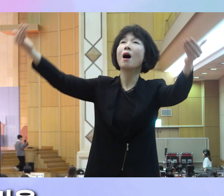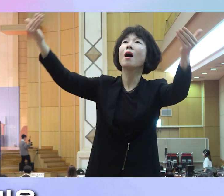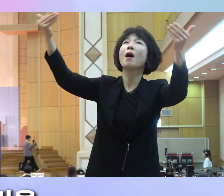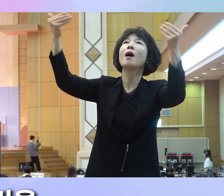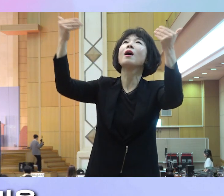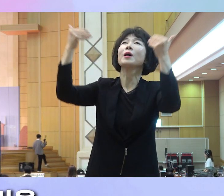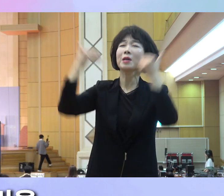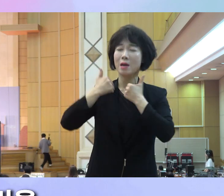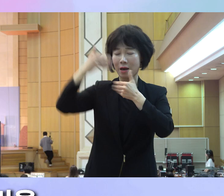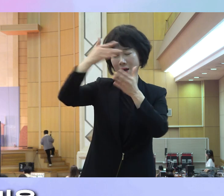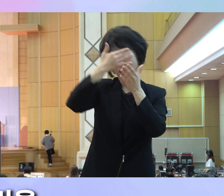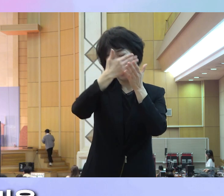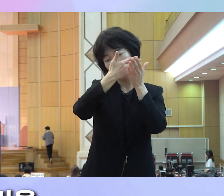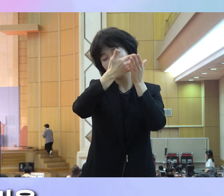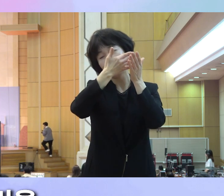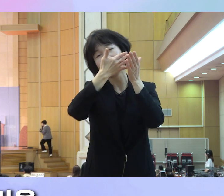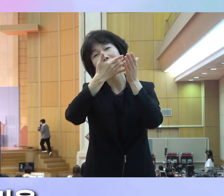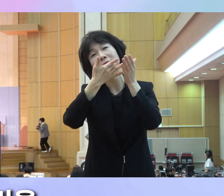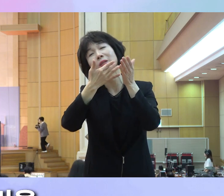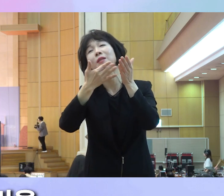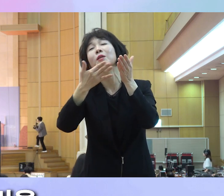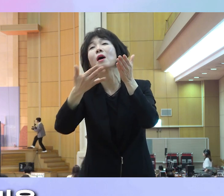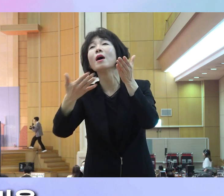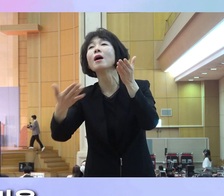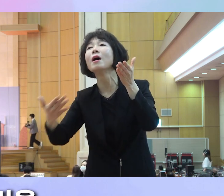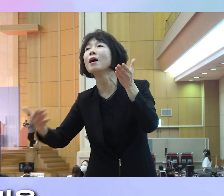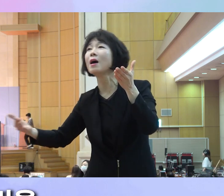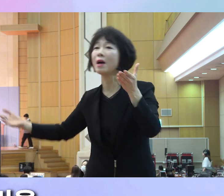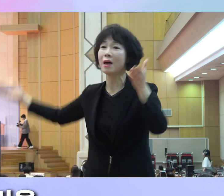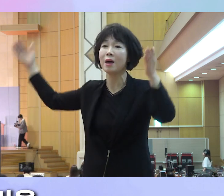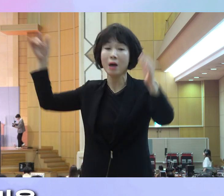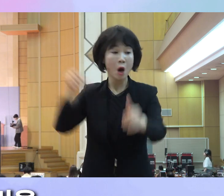나를 향해 흐르네.